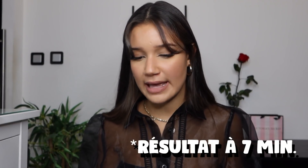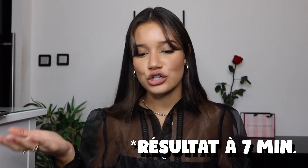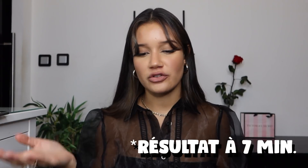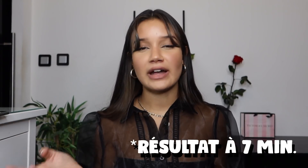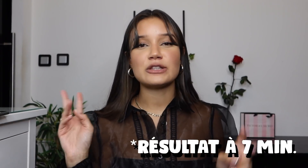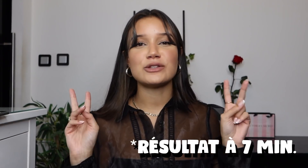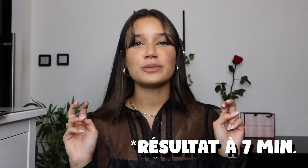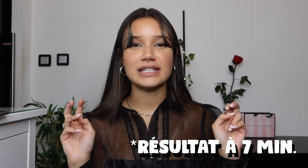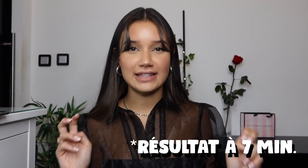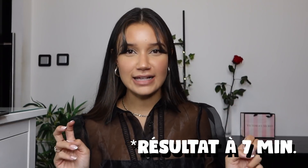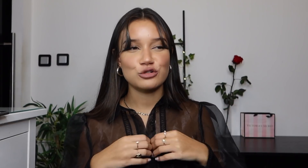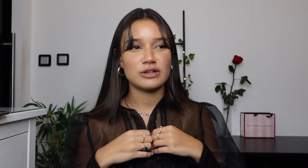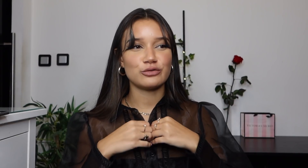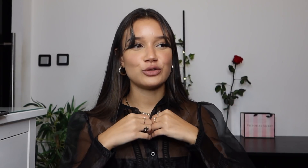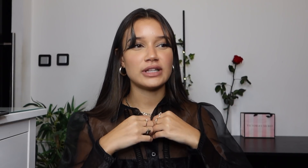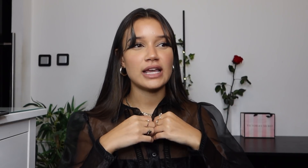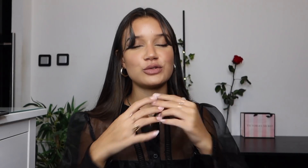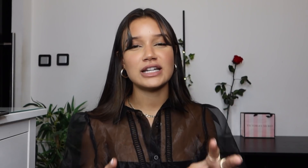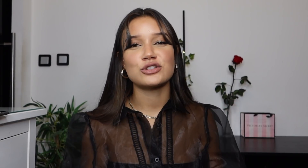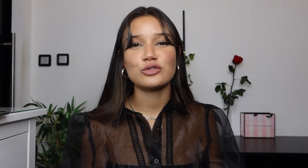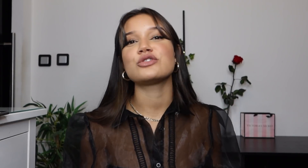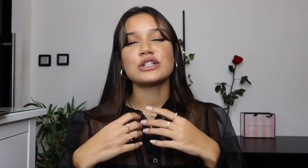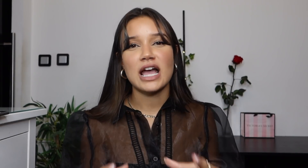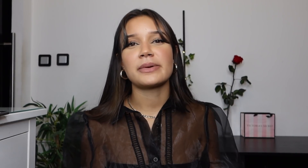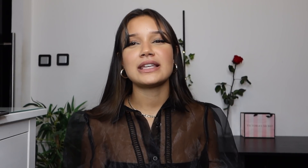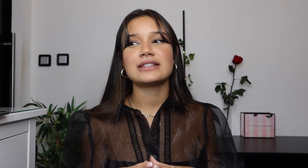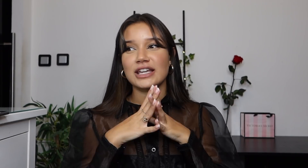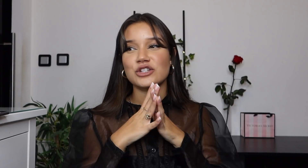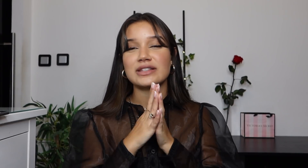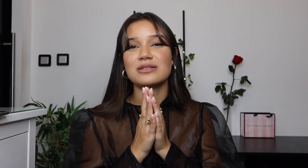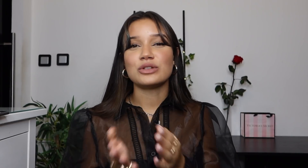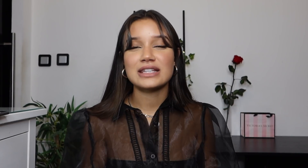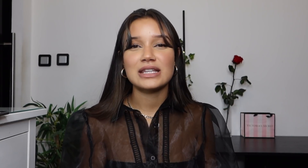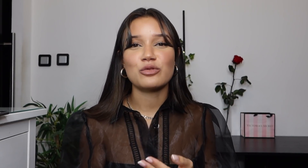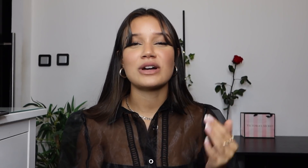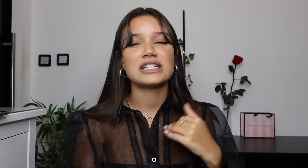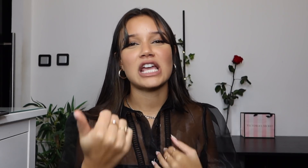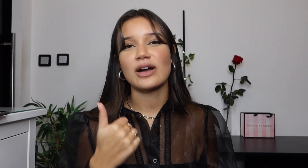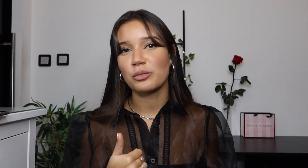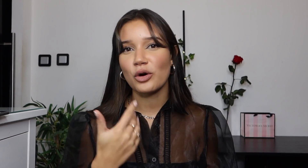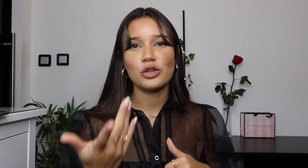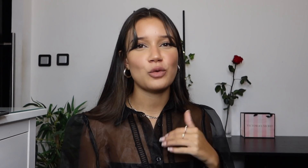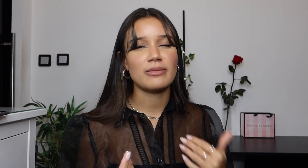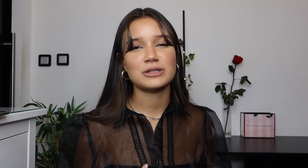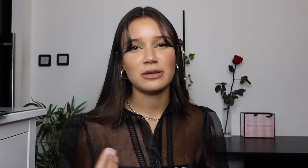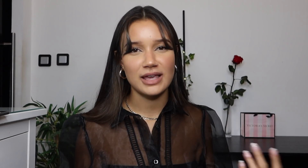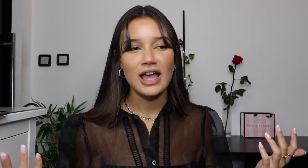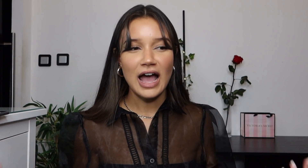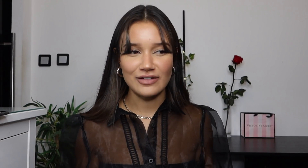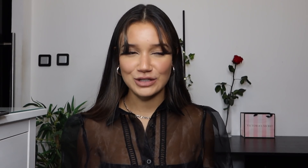je vais faire un espèce de petit test où je vais vous donner toutes les choses que j'ai apprises et je vais essayer de me tester pour voir si j'arrive à comprendre ou à m'exprimer avec ce que